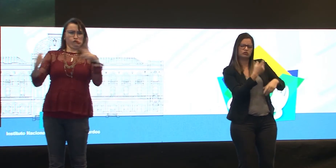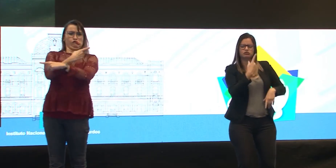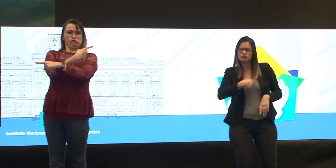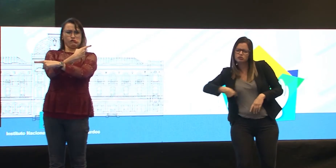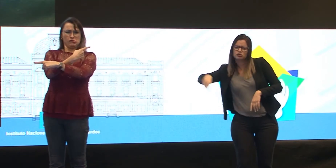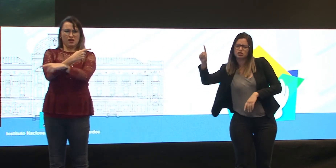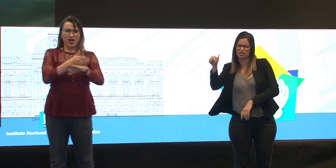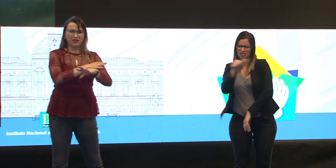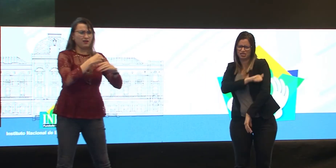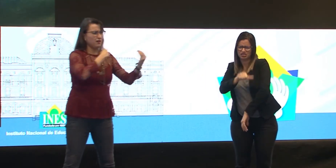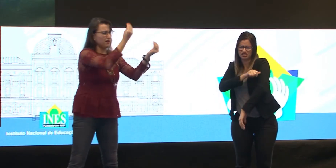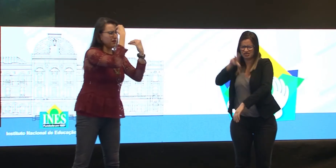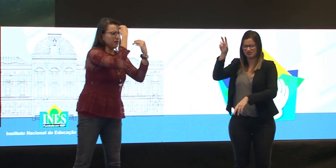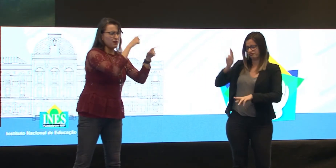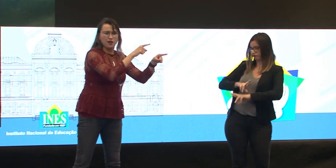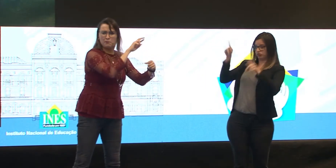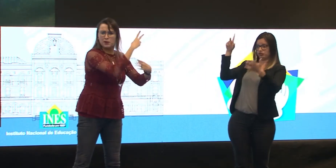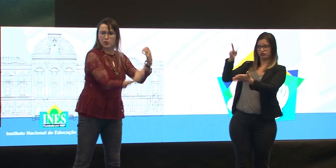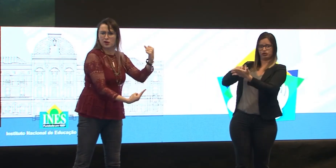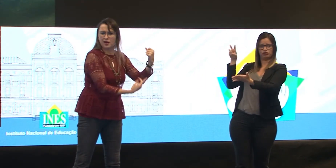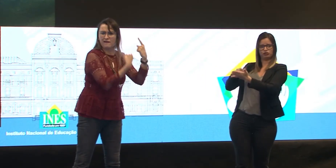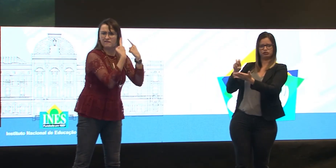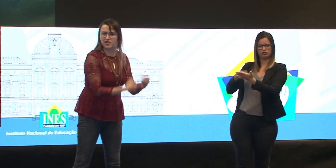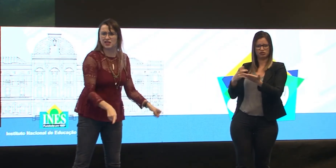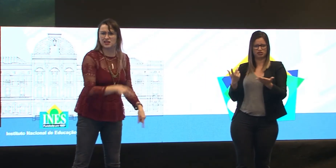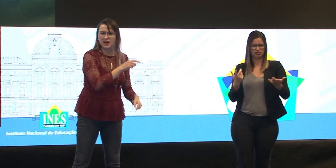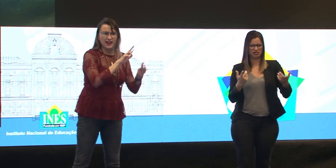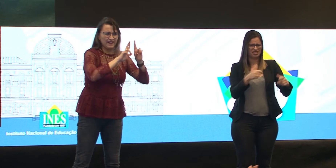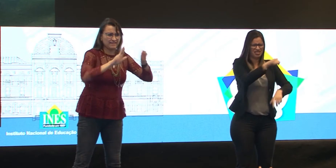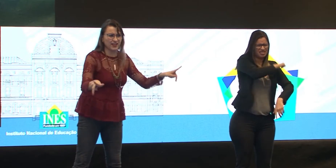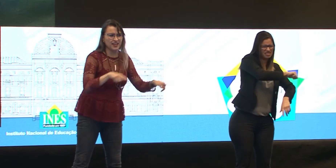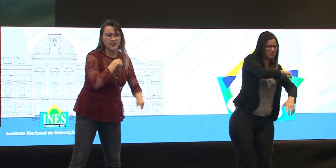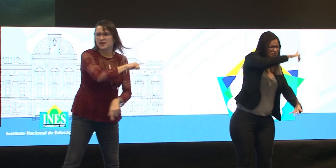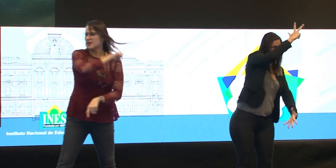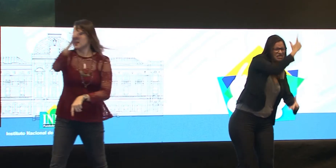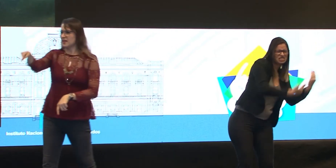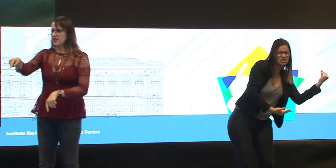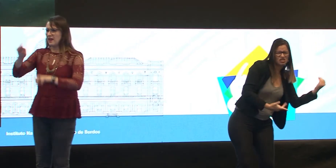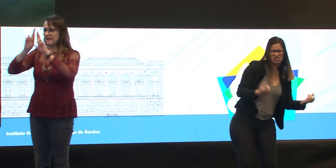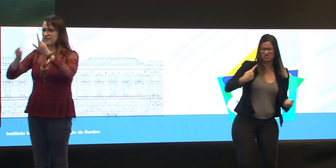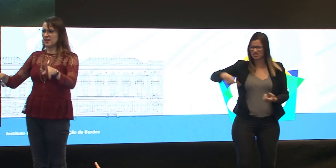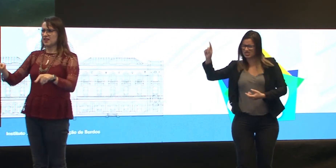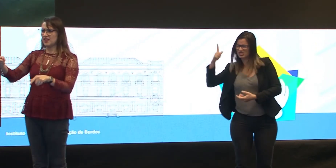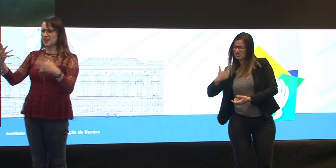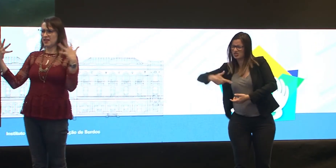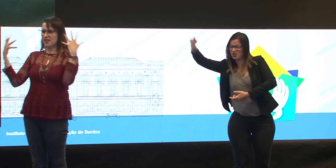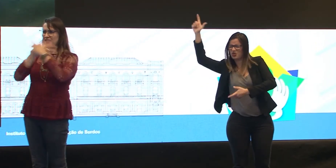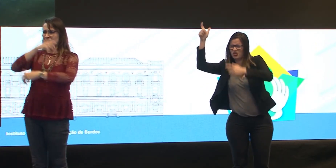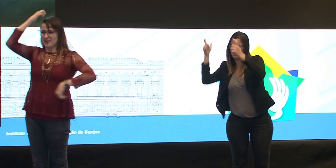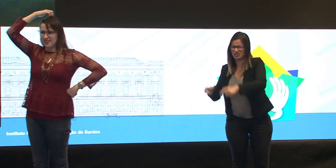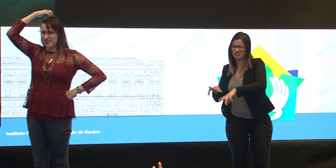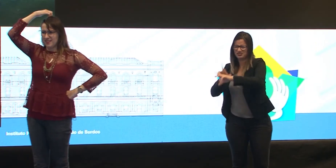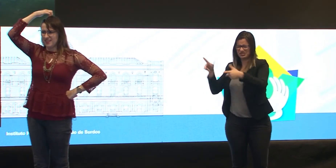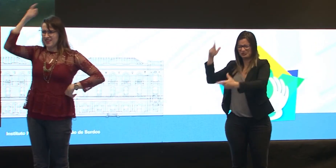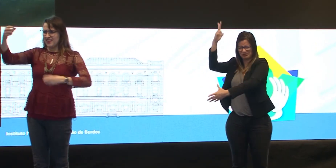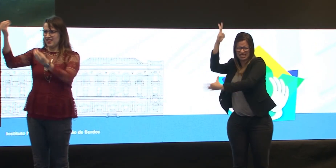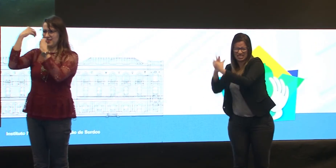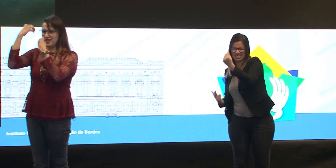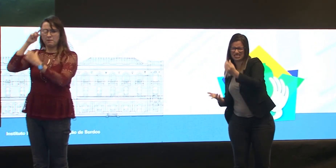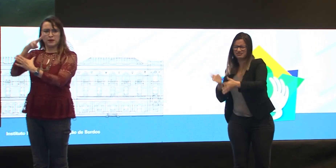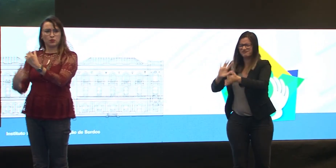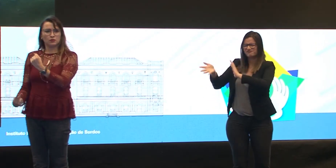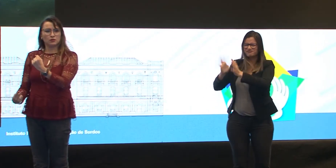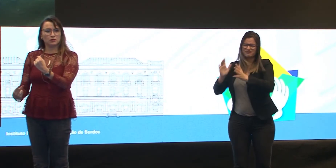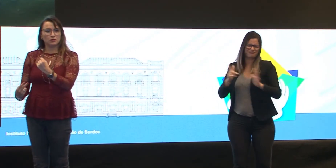eu aprendo de uma forma diferente do que eu aprendo no Rio, por exemplo. Eu tenho um modelo bilíngue diferente do modelo que acontece no